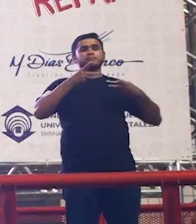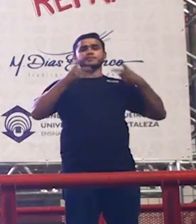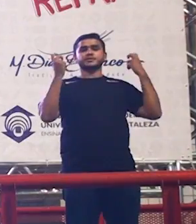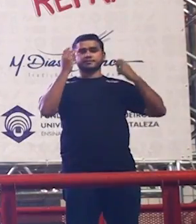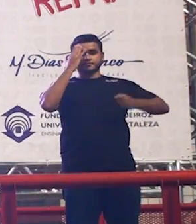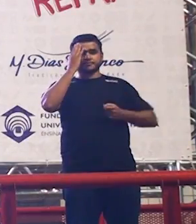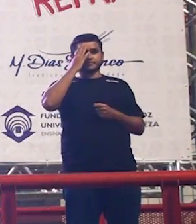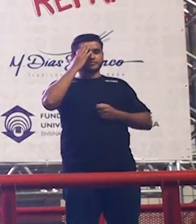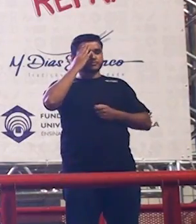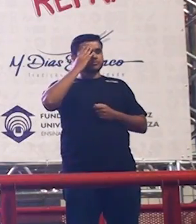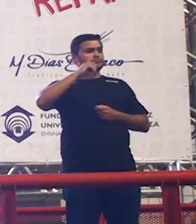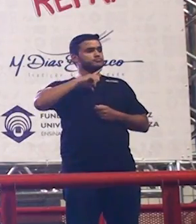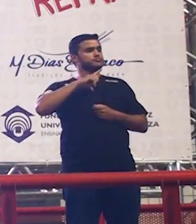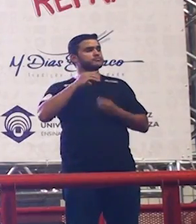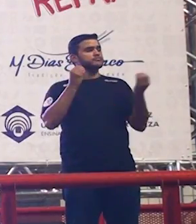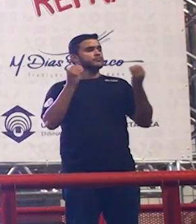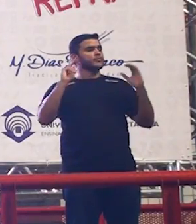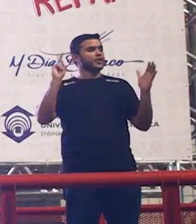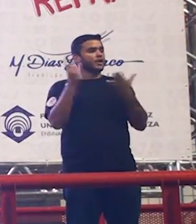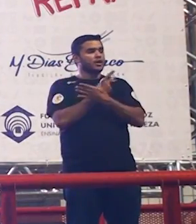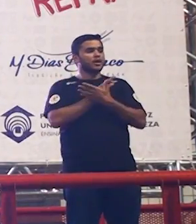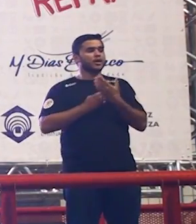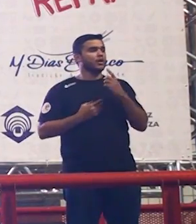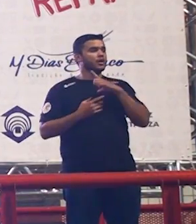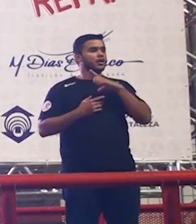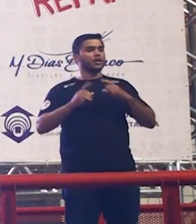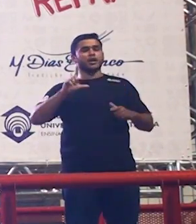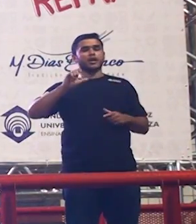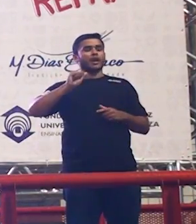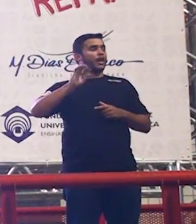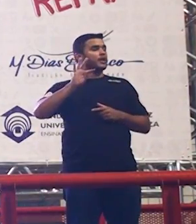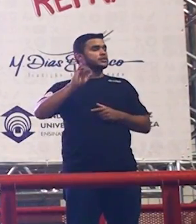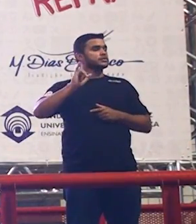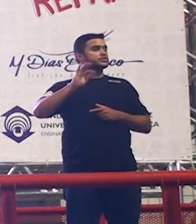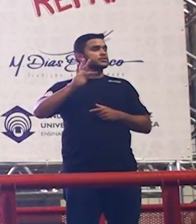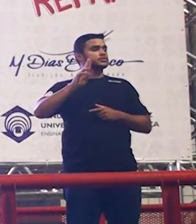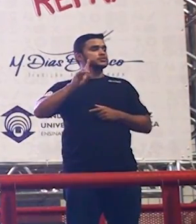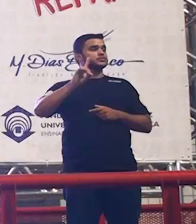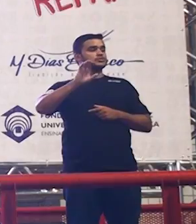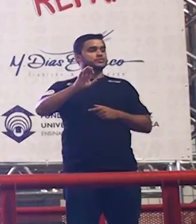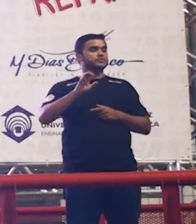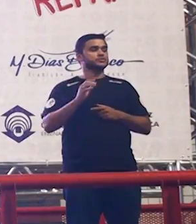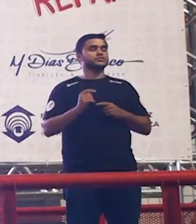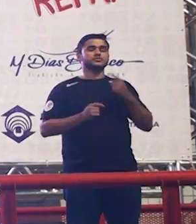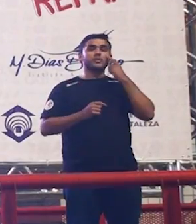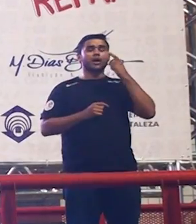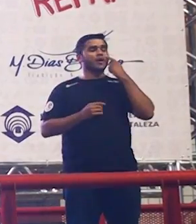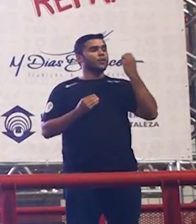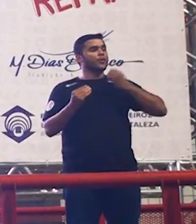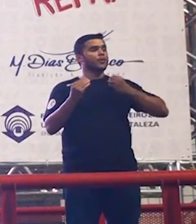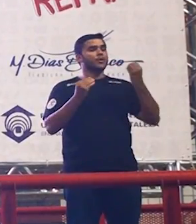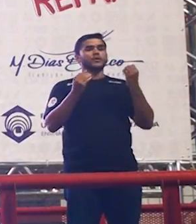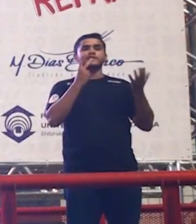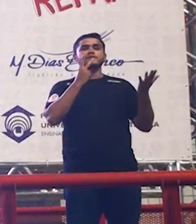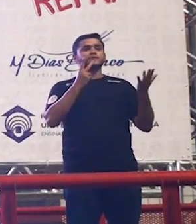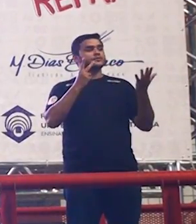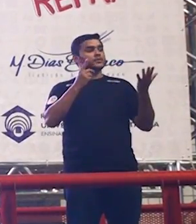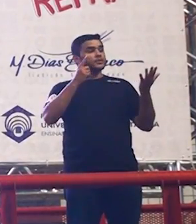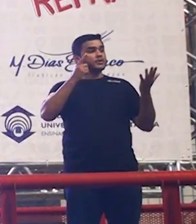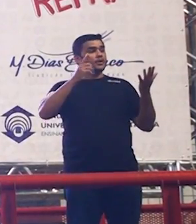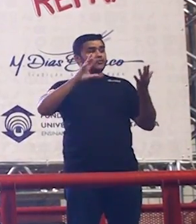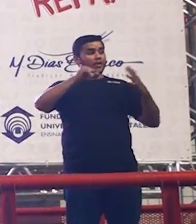o que acontece quando eu aumento a latitude com a temperatura, com a umidade, com a pressão.